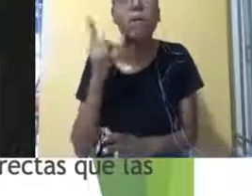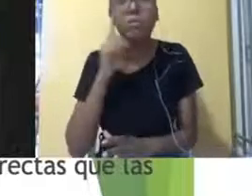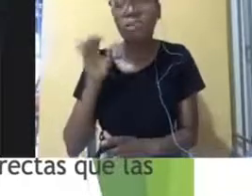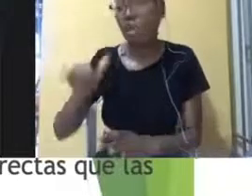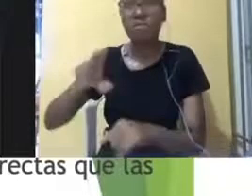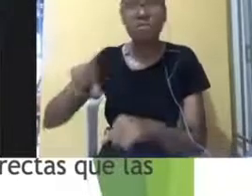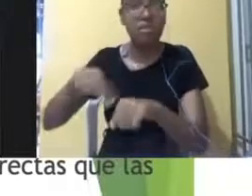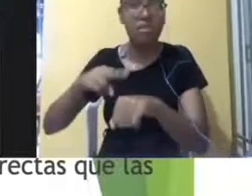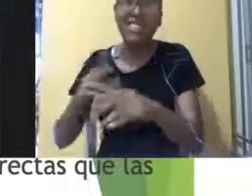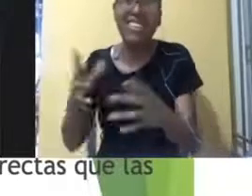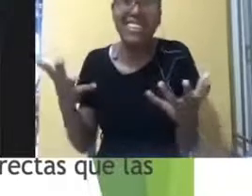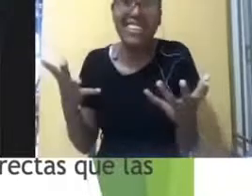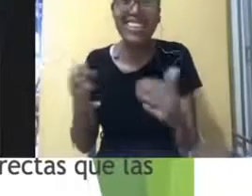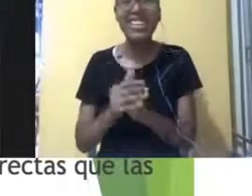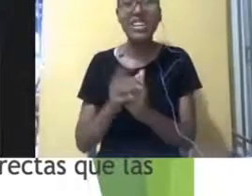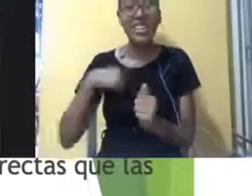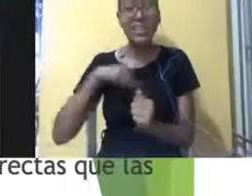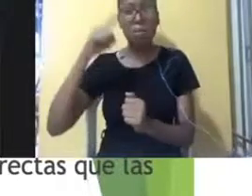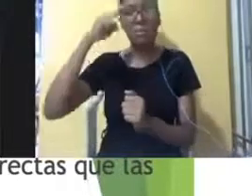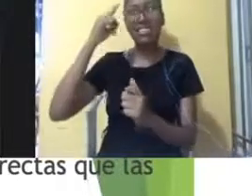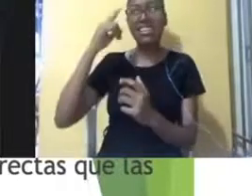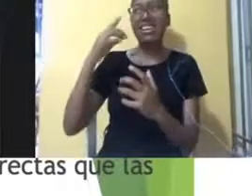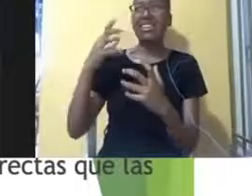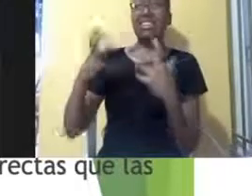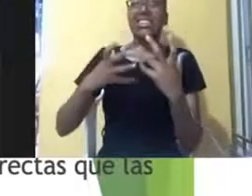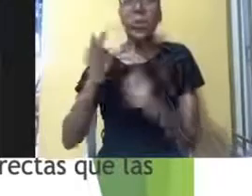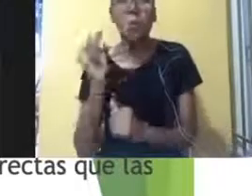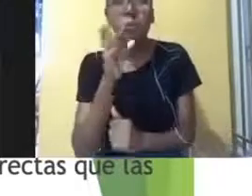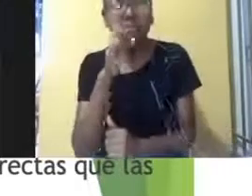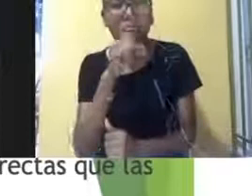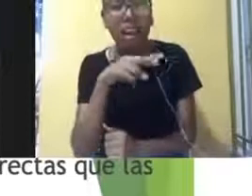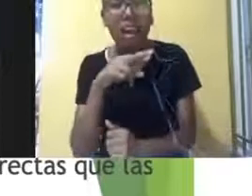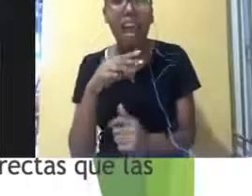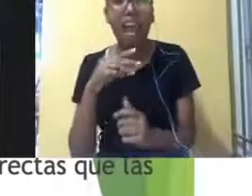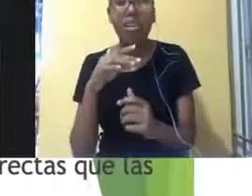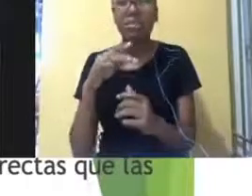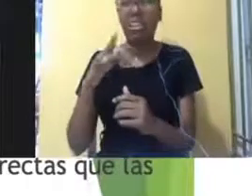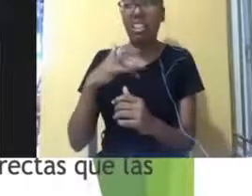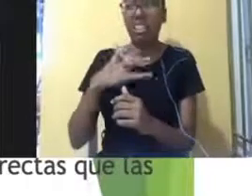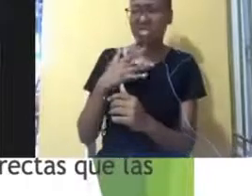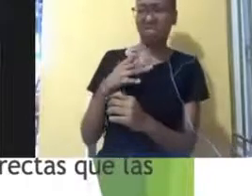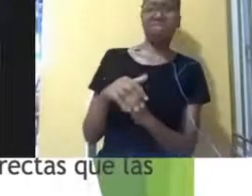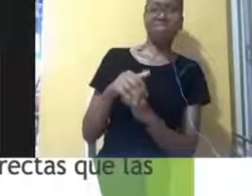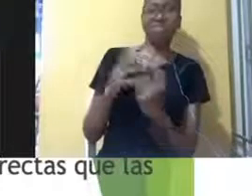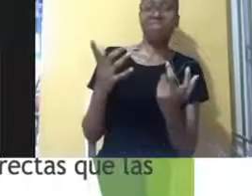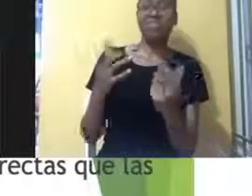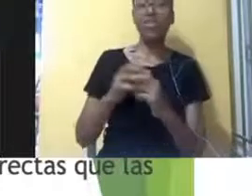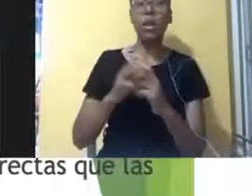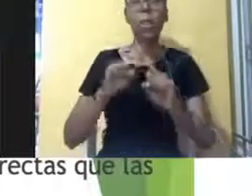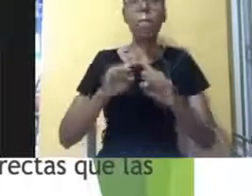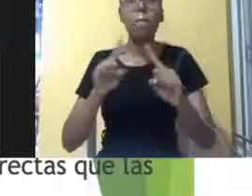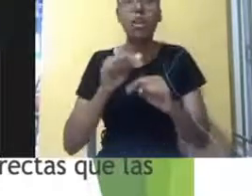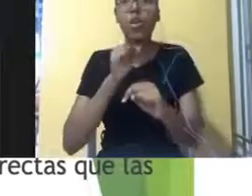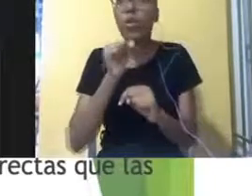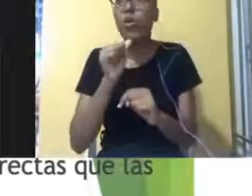nos va a parecer un poquito raro y nos va a chocar, pero no lo hacen con ninguna intención, simplemente